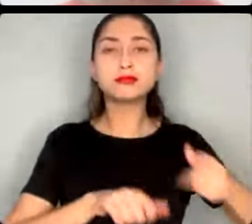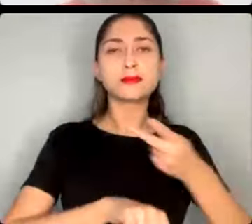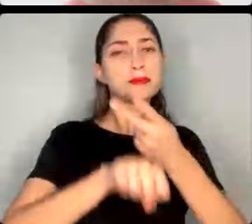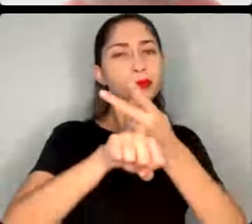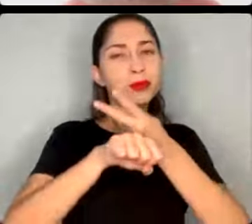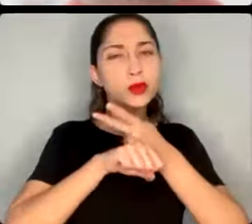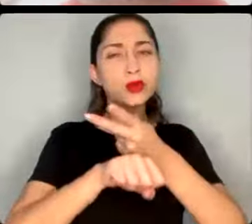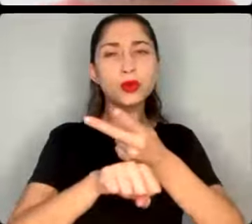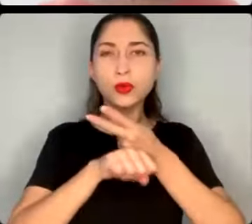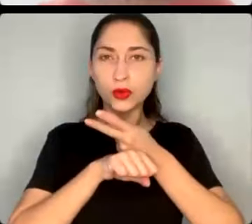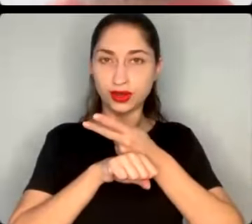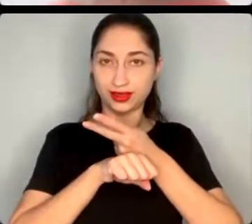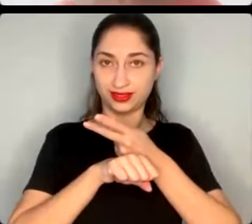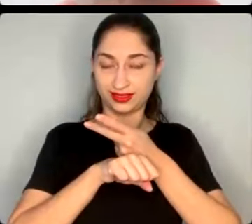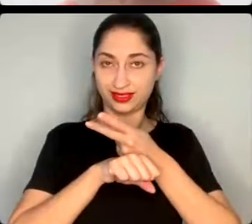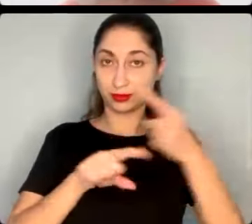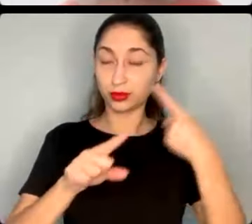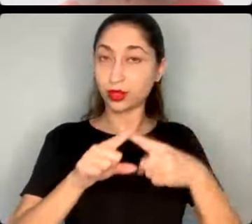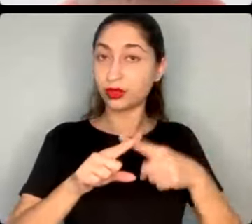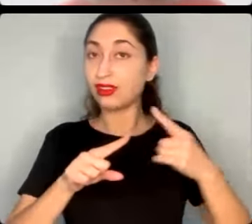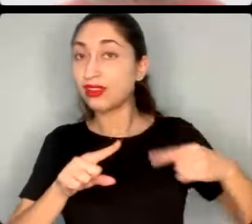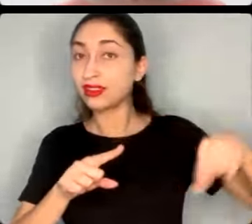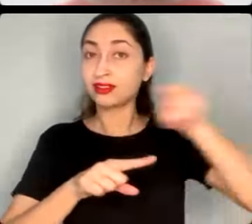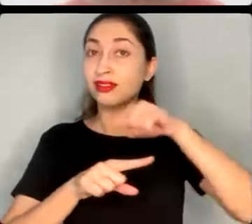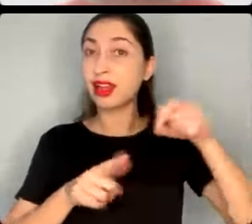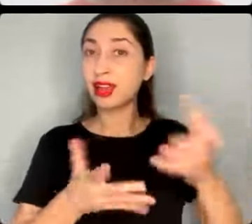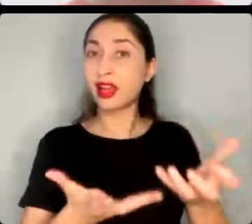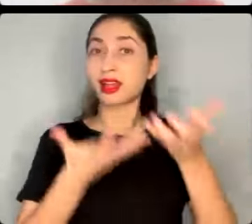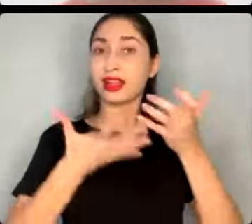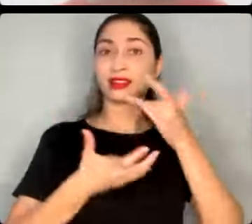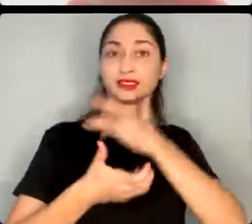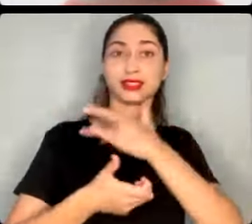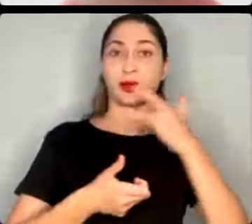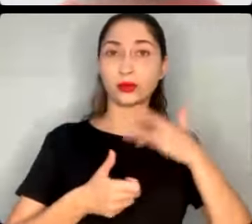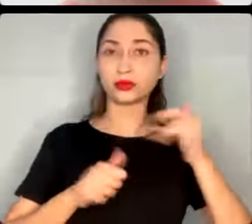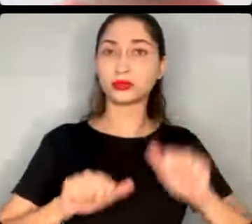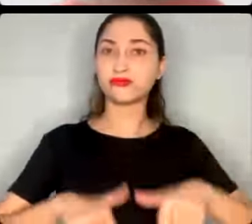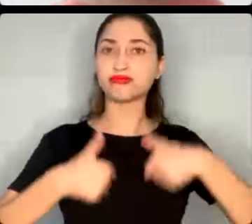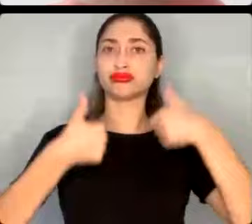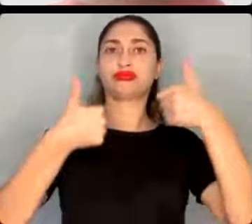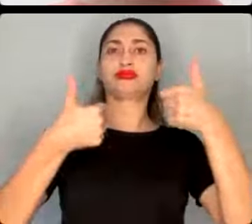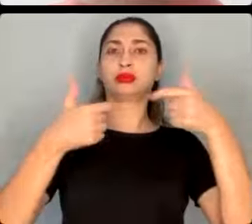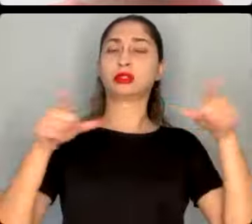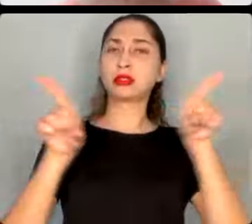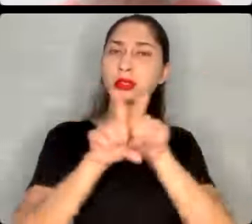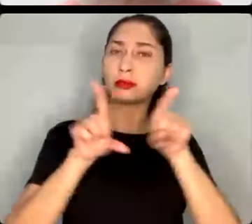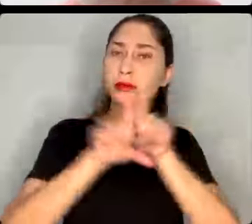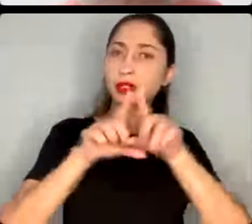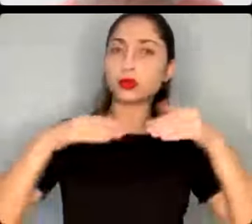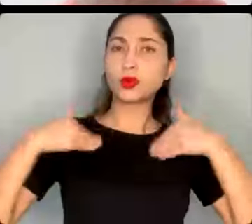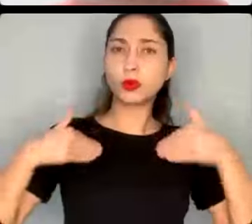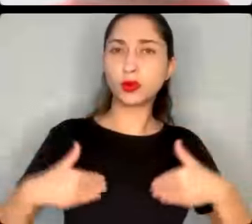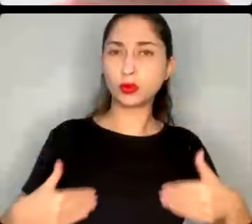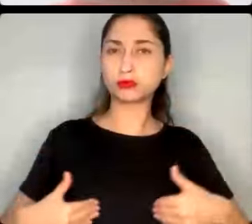que elas consigam ter mais saúde e ter um corpo mais